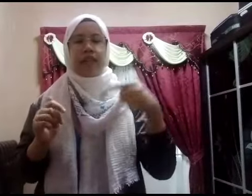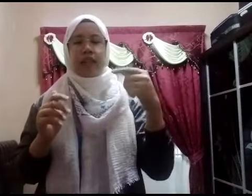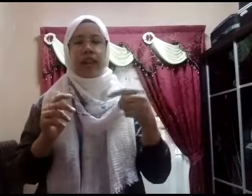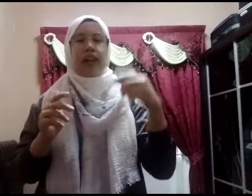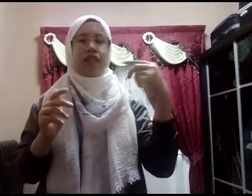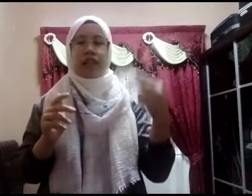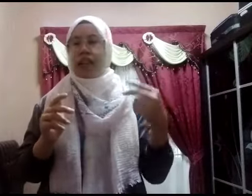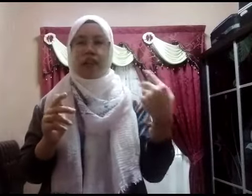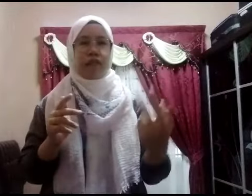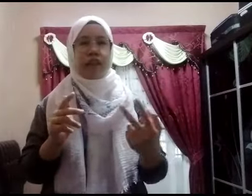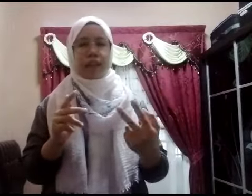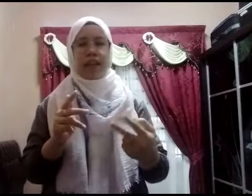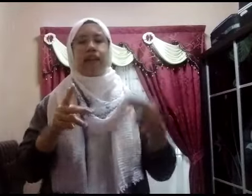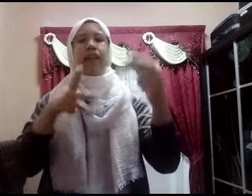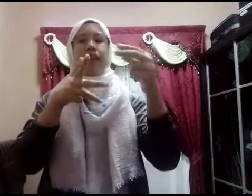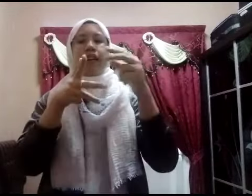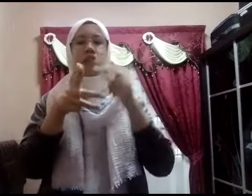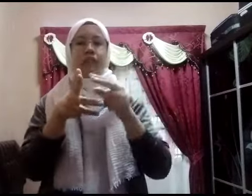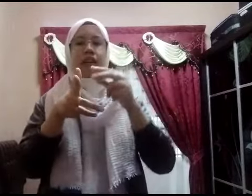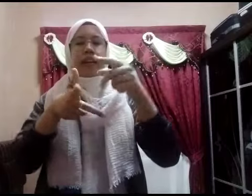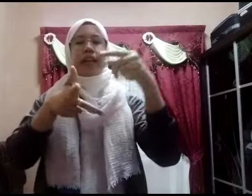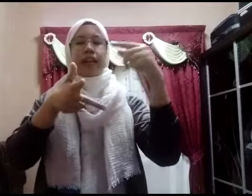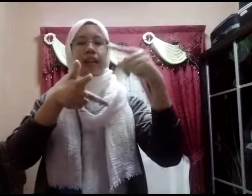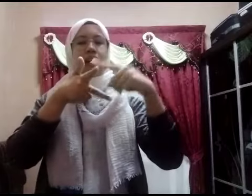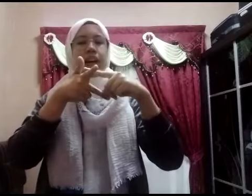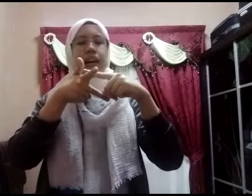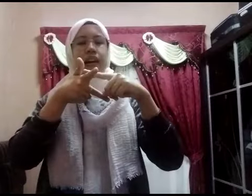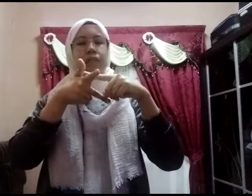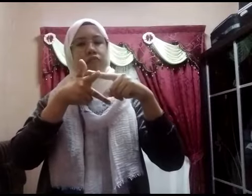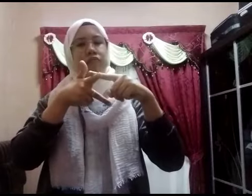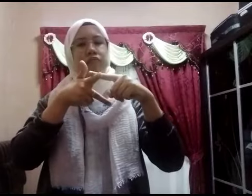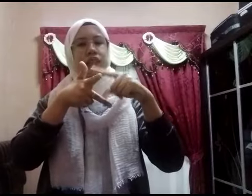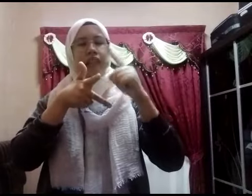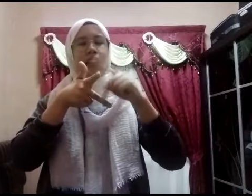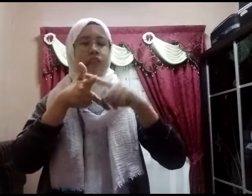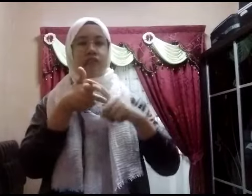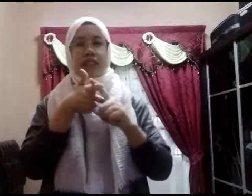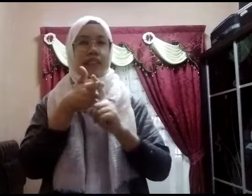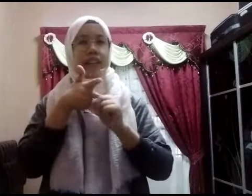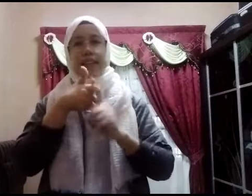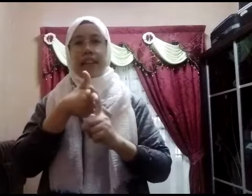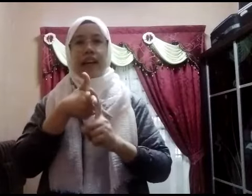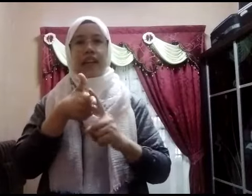Okay, so kita dah tahu field dia kat mana. So yang jari ibu jari telunjuk kita ni dah settle dah. Kita dah